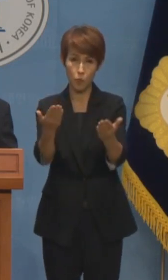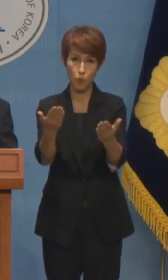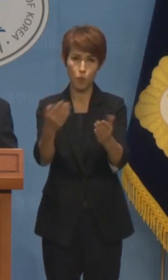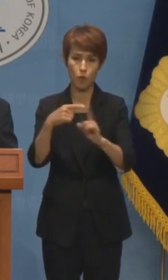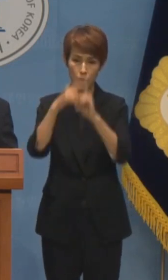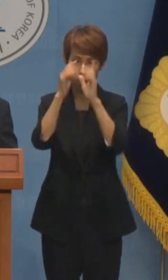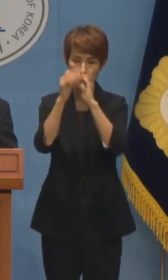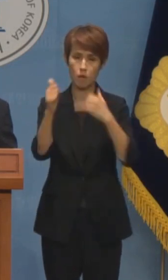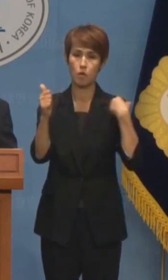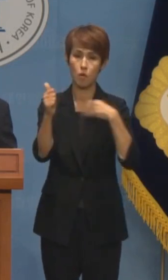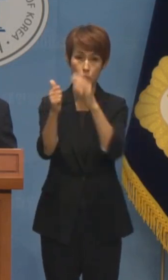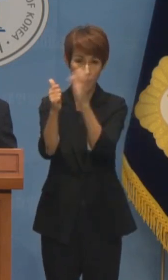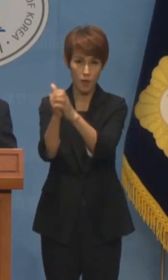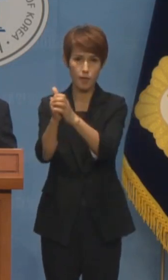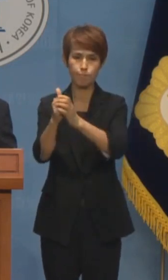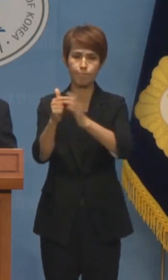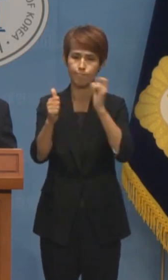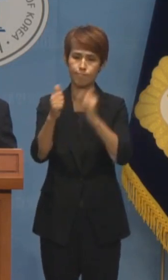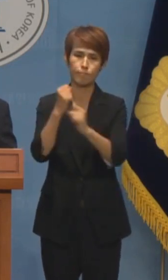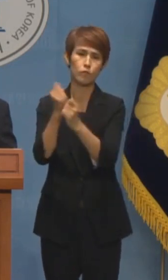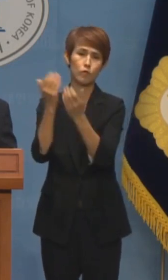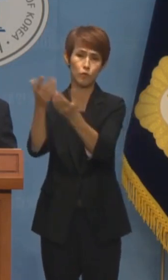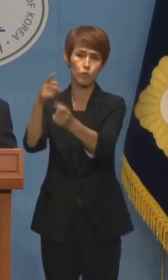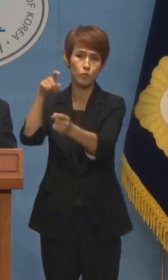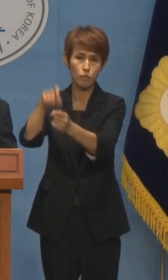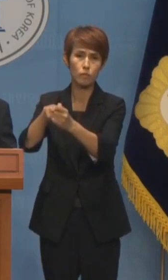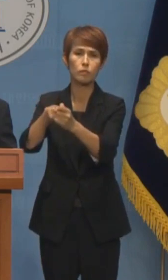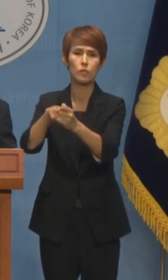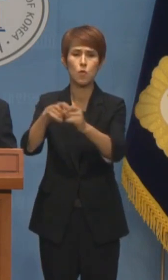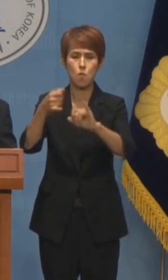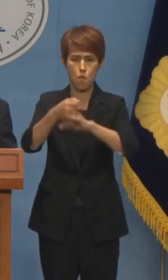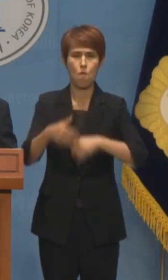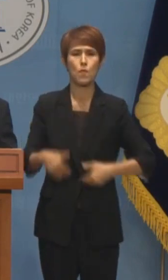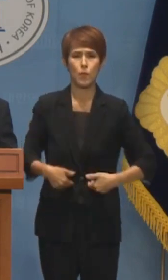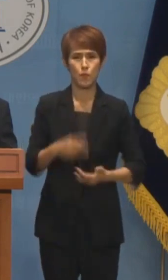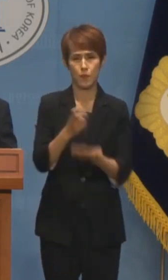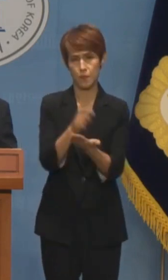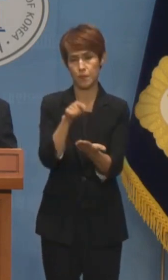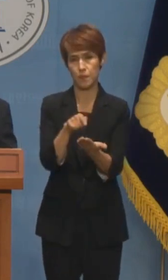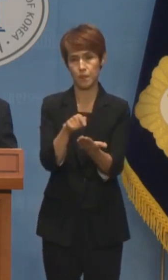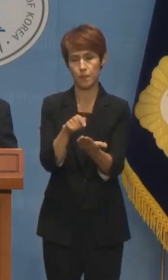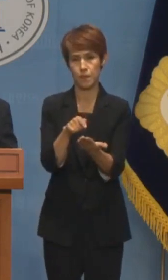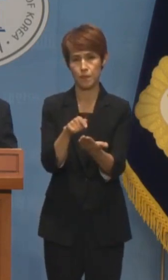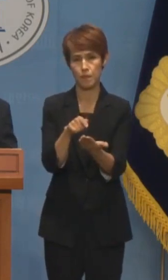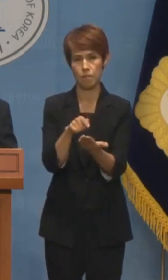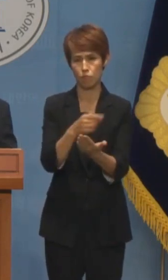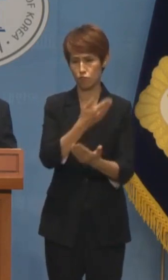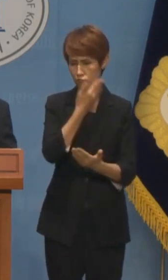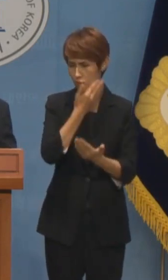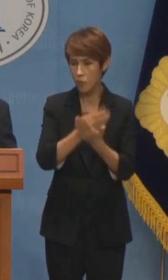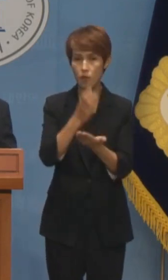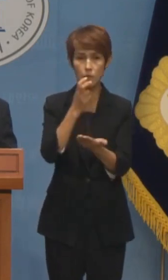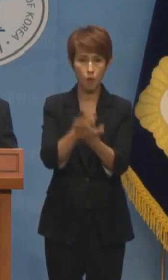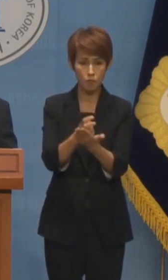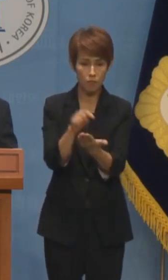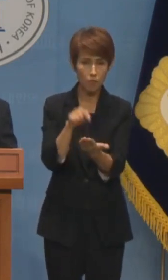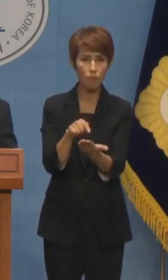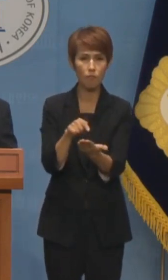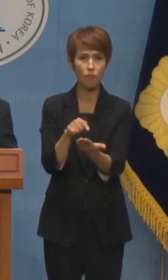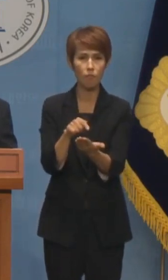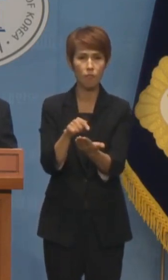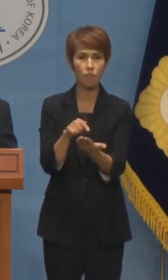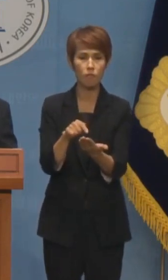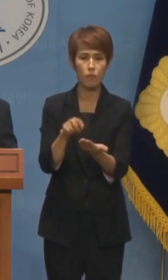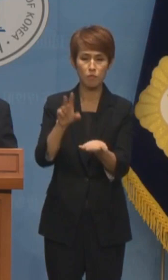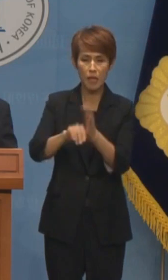역할을 강화하기 위해 필수 불가결한 입법입니다. 이러한 중차대한 입법 과제를 문제